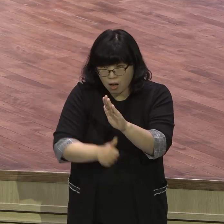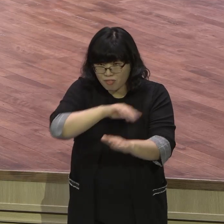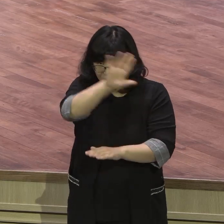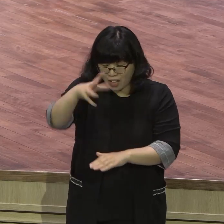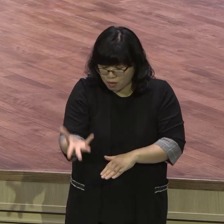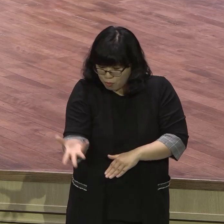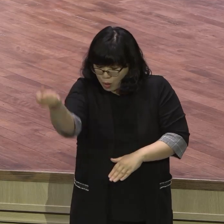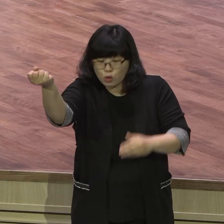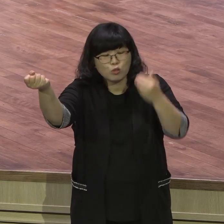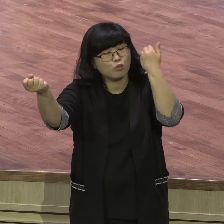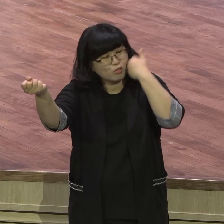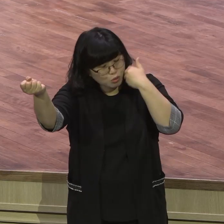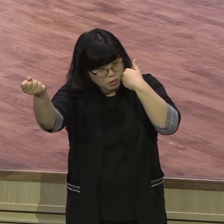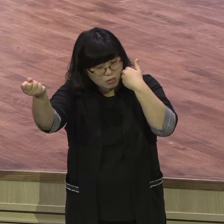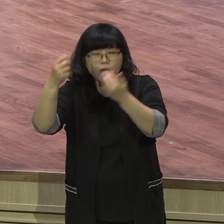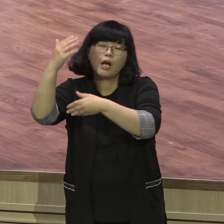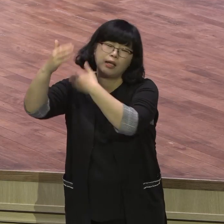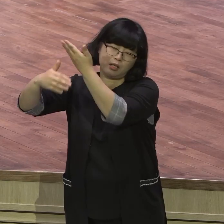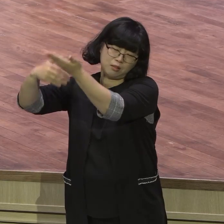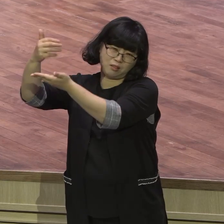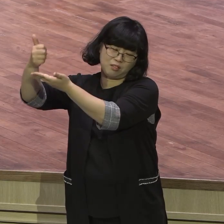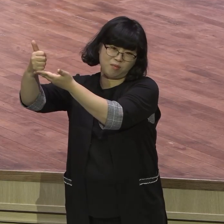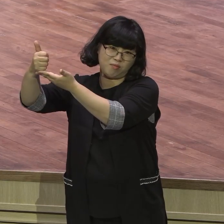빠져있어요. 돼지가 하나님이야.